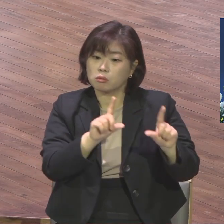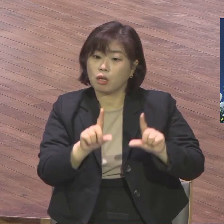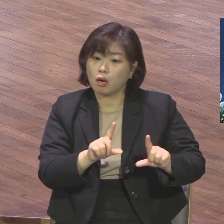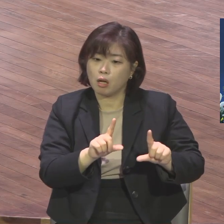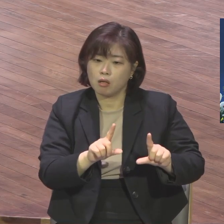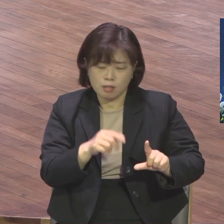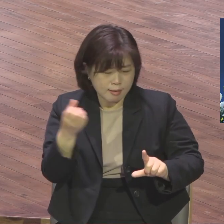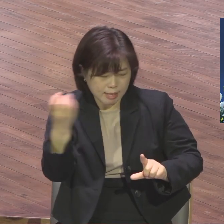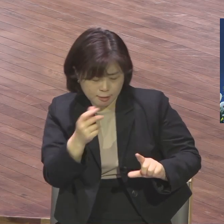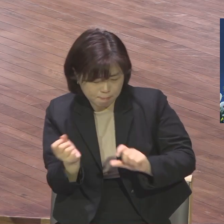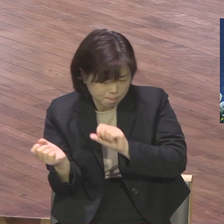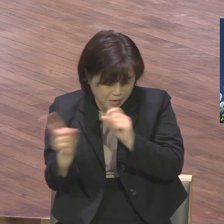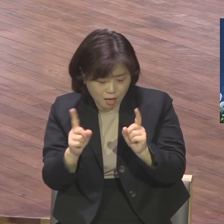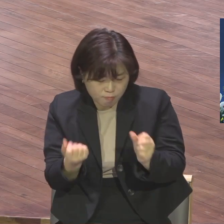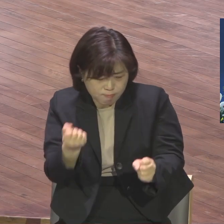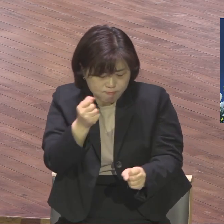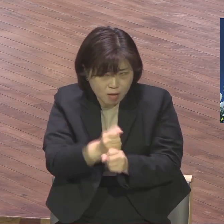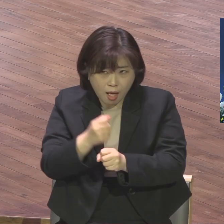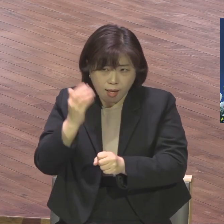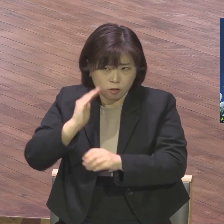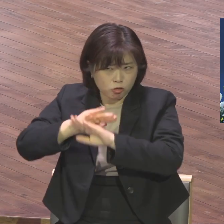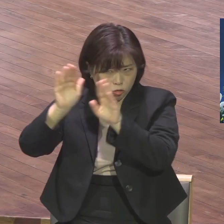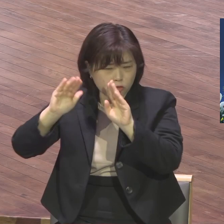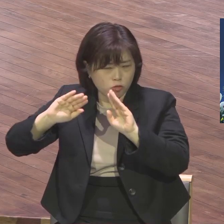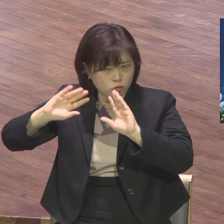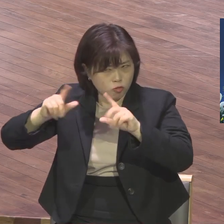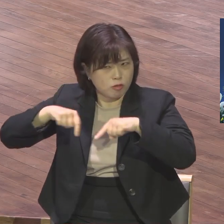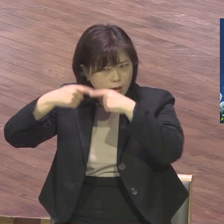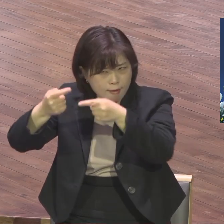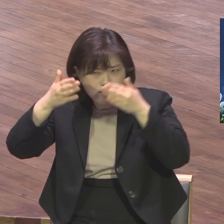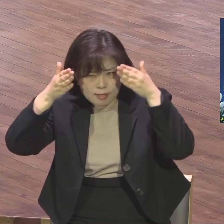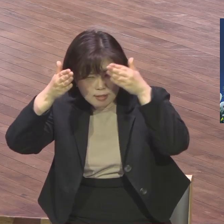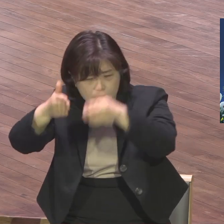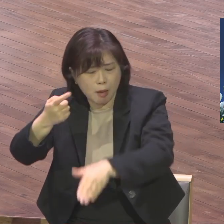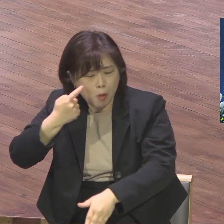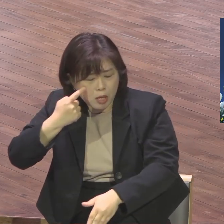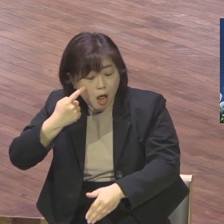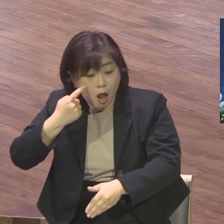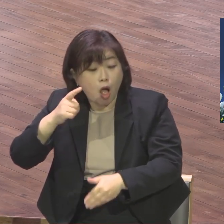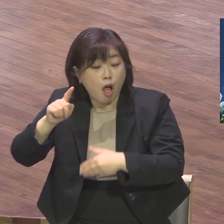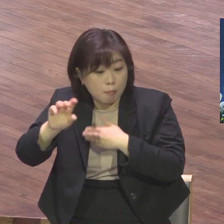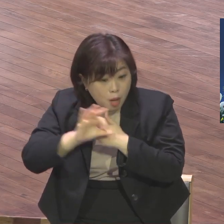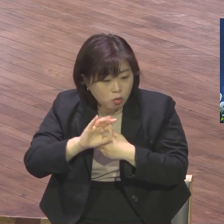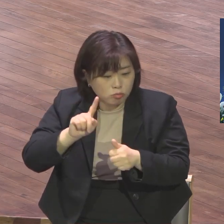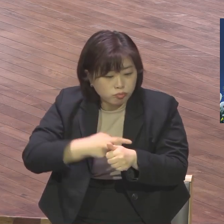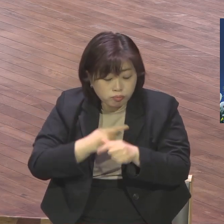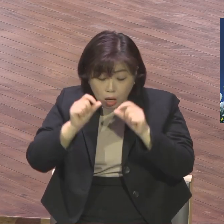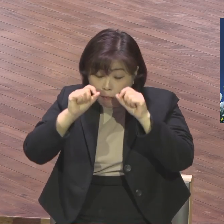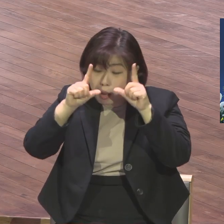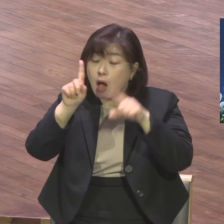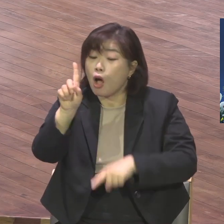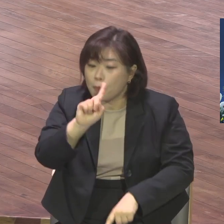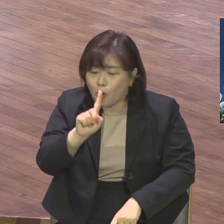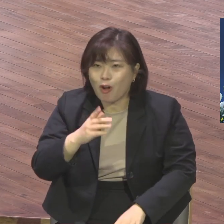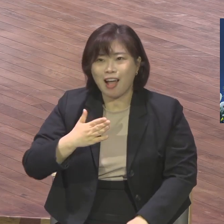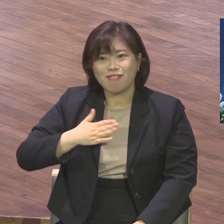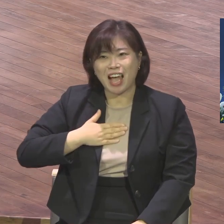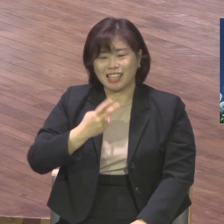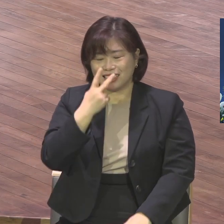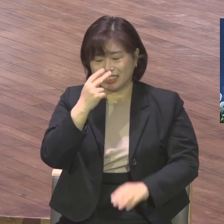맞추십시오. 그러면 이 세상은 덤으로 얻을 것입니다. 천국에 초점을